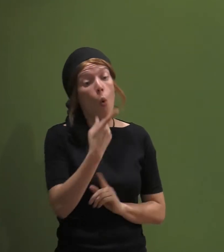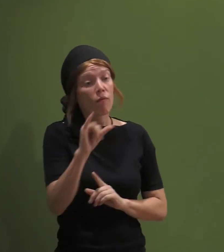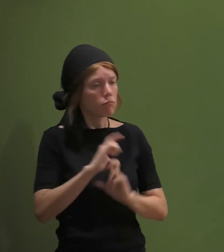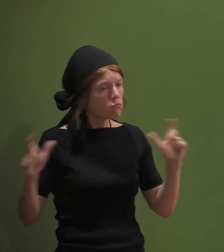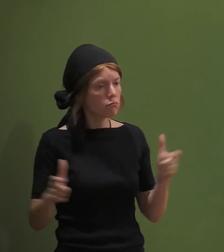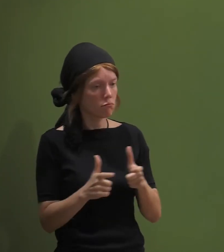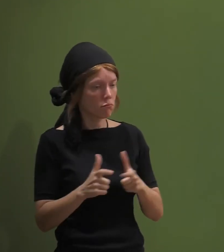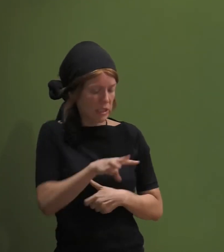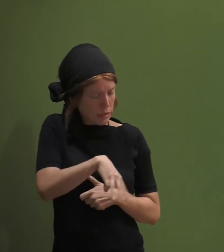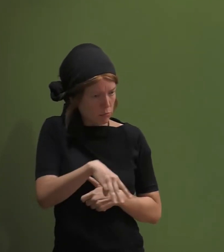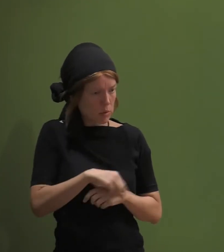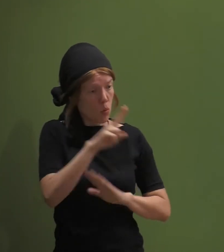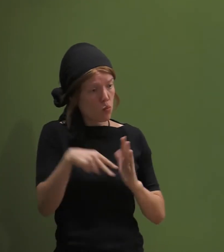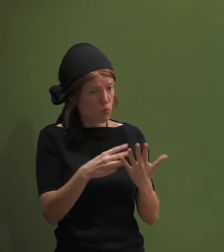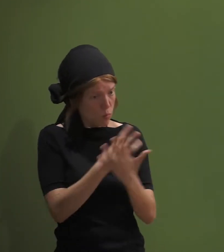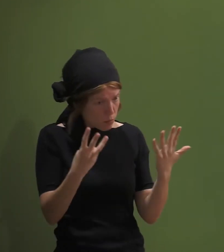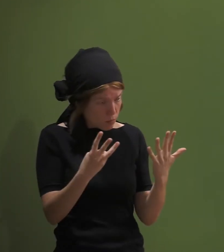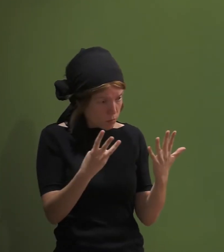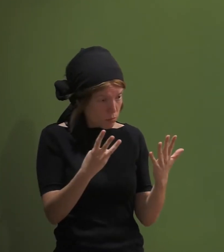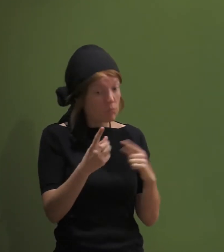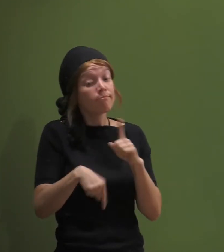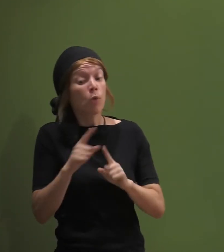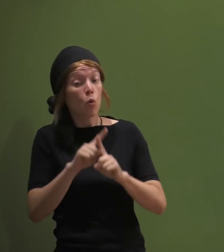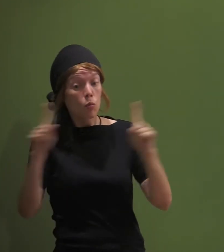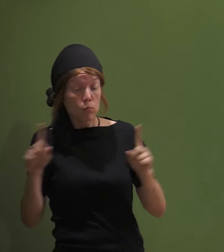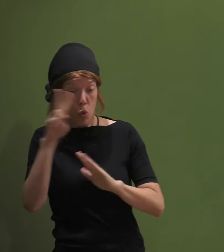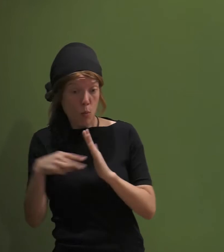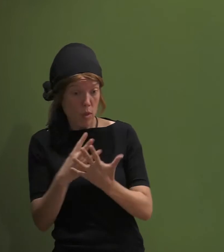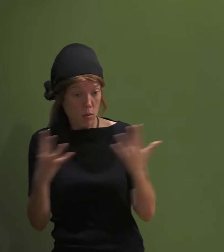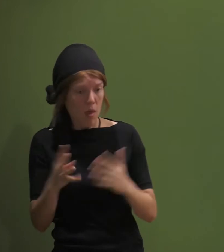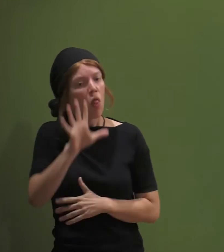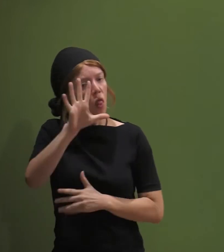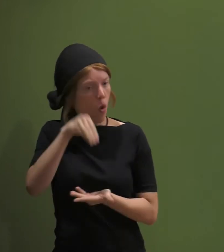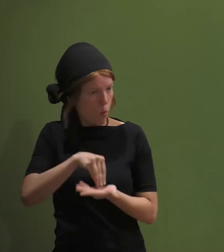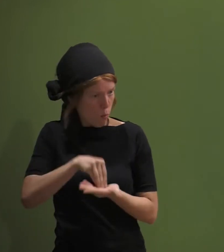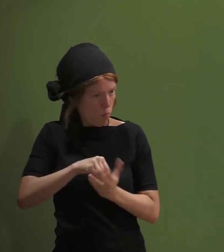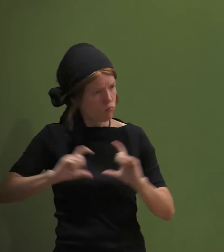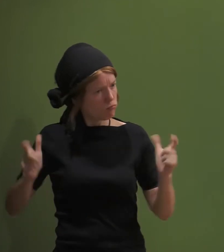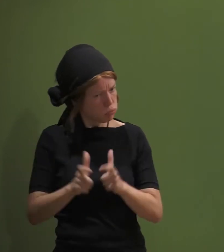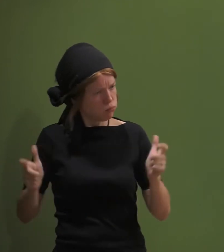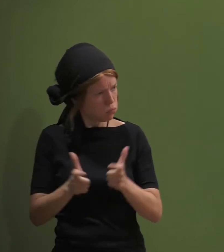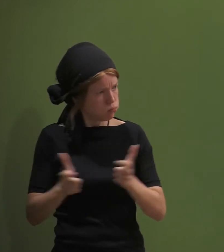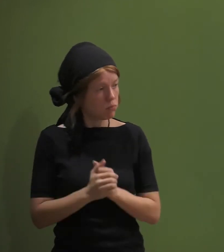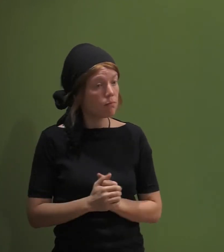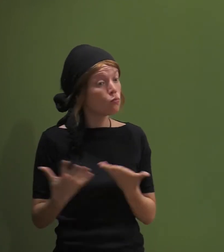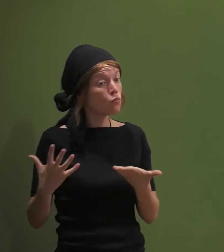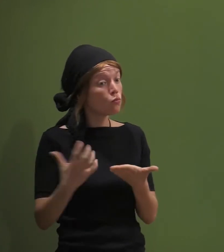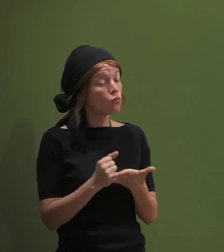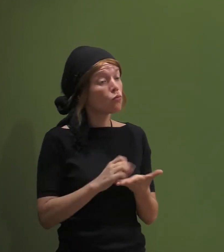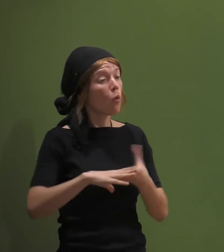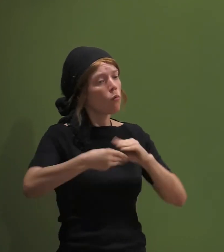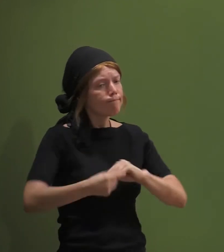ocasión durante el último trimestre de 2018, mientras que en 2019 han sido cinco las sesiones celebradas, todas ellas